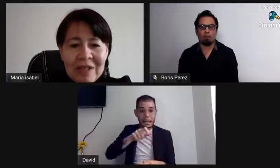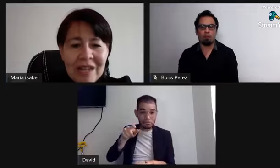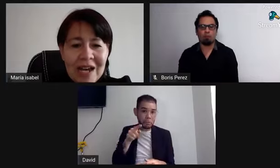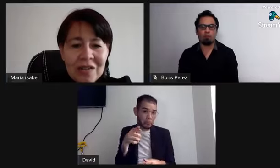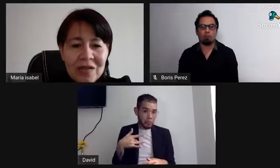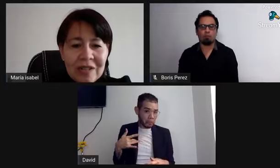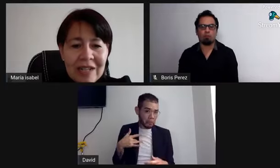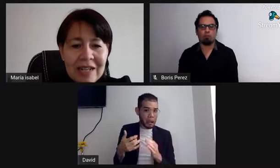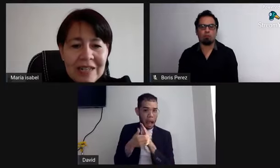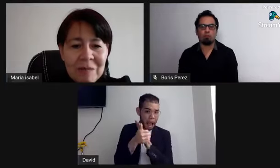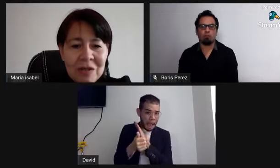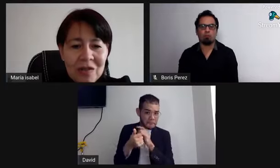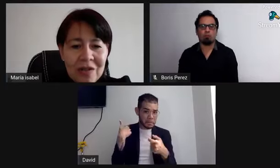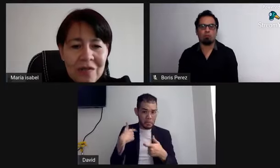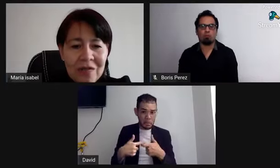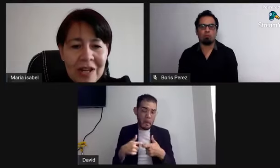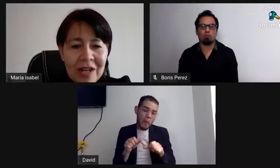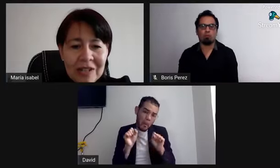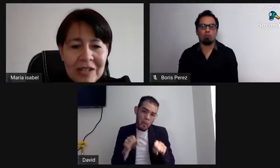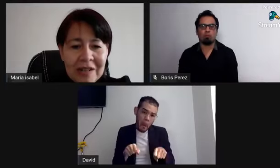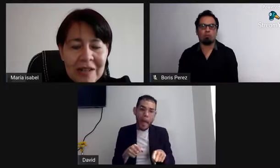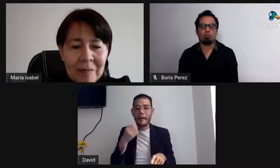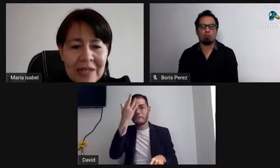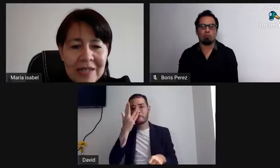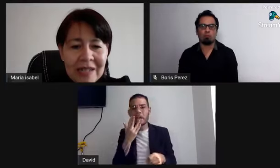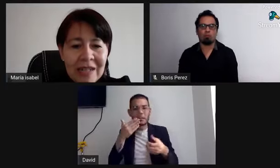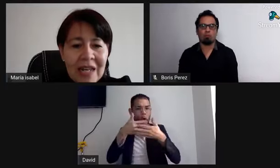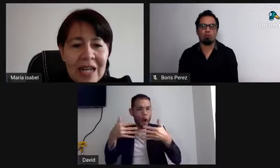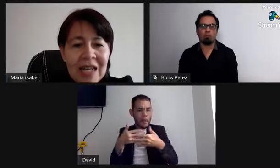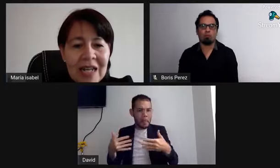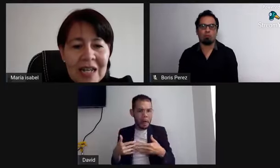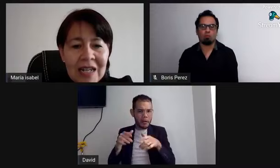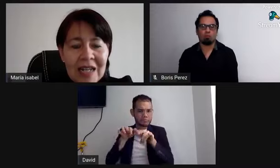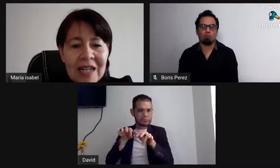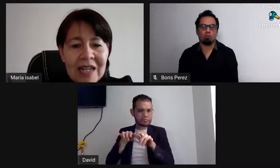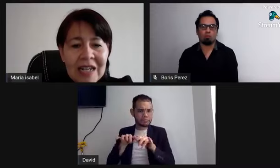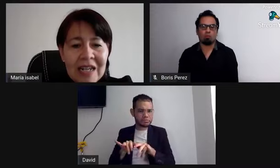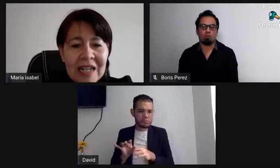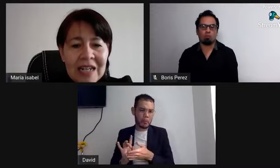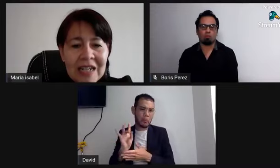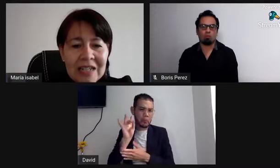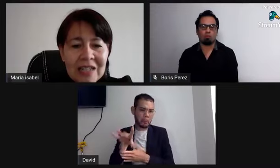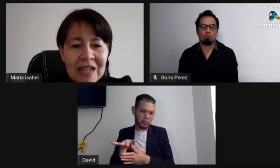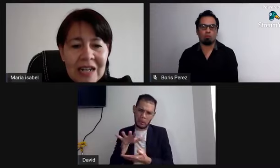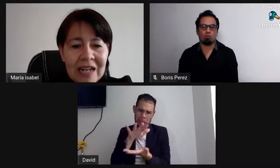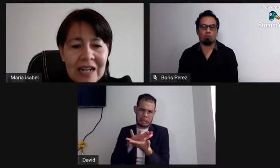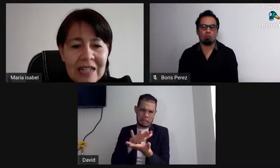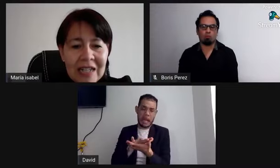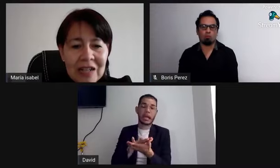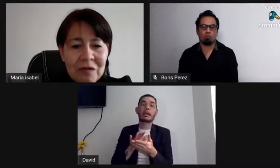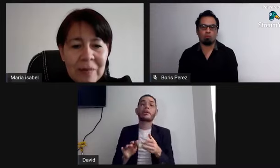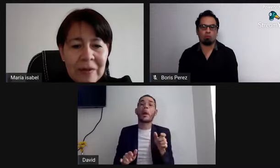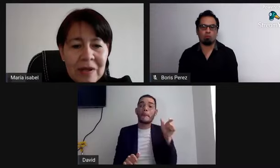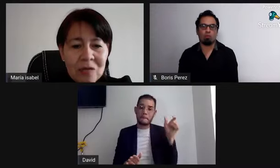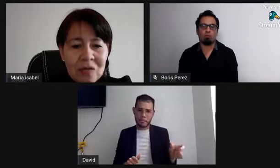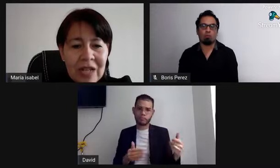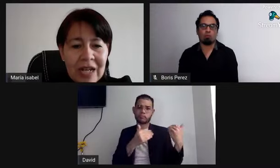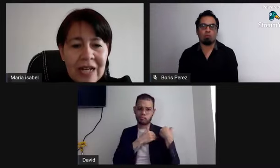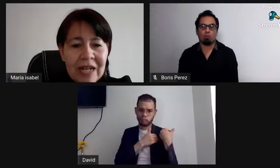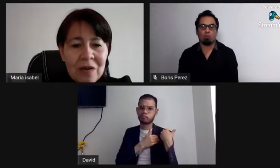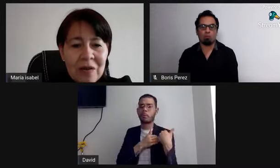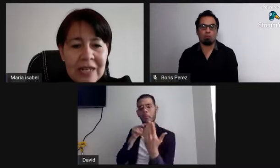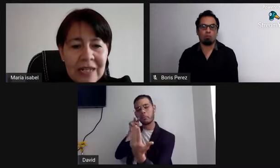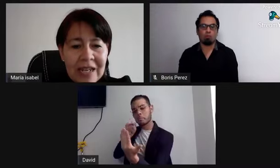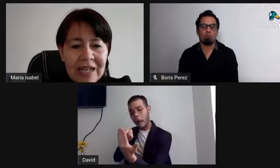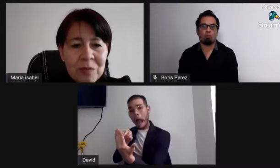sus comentarios en la transmisión en Facebook directamente y quienes quieran hacer una